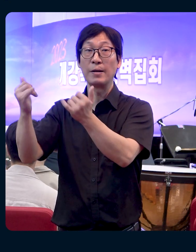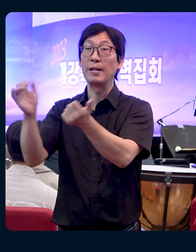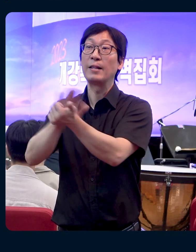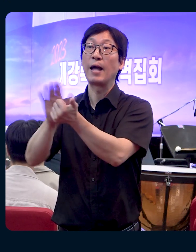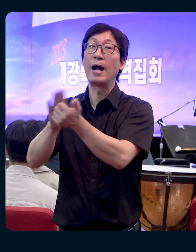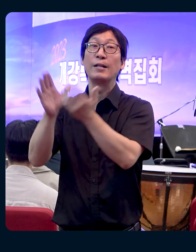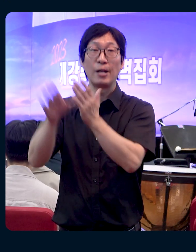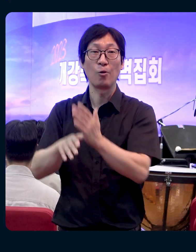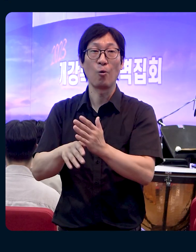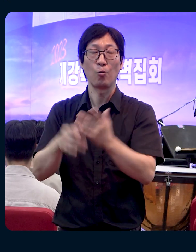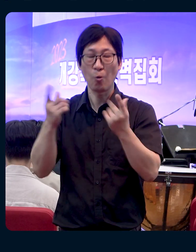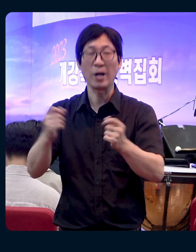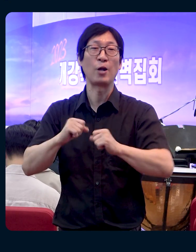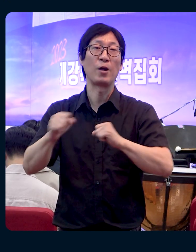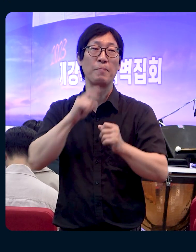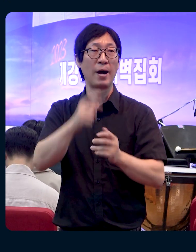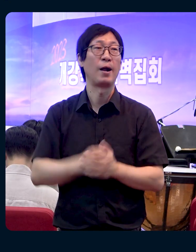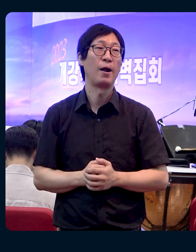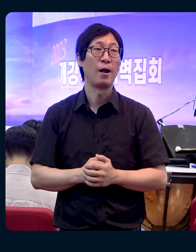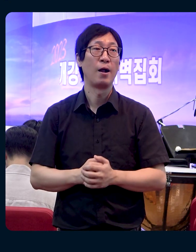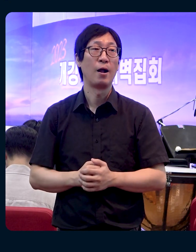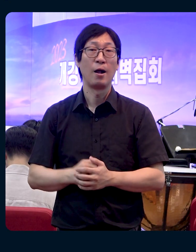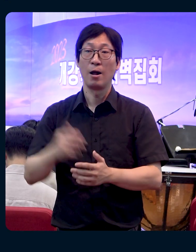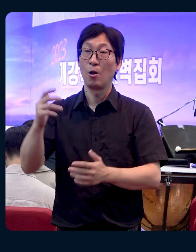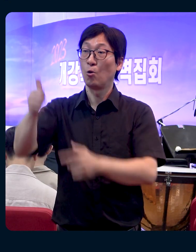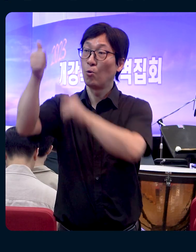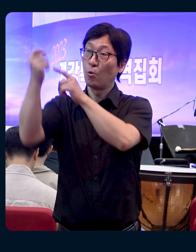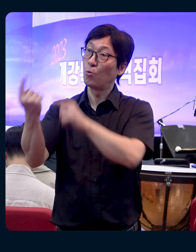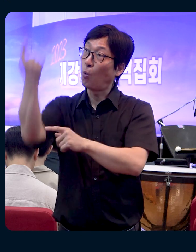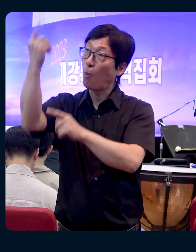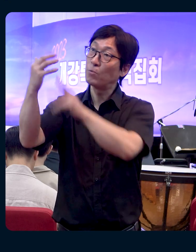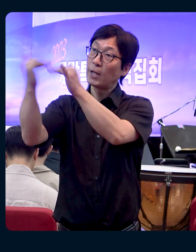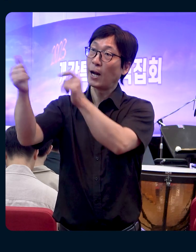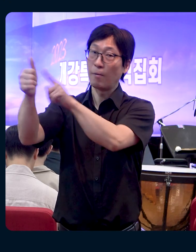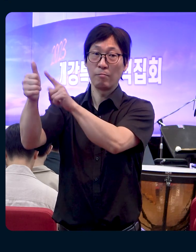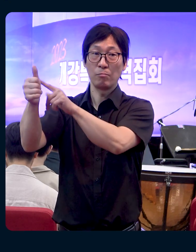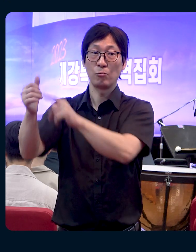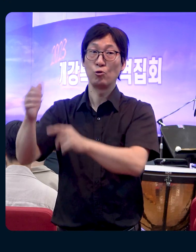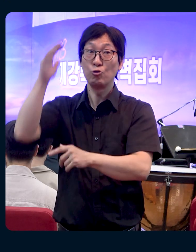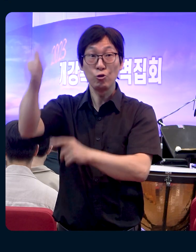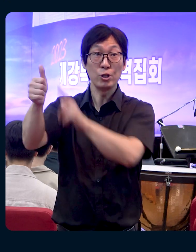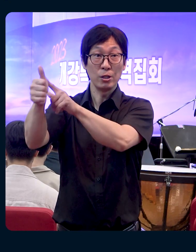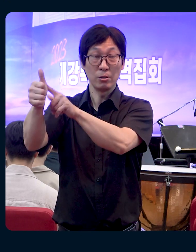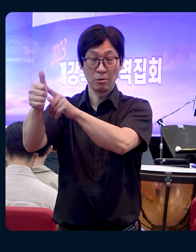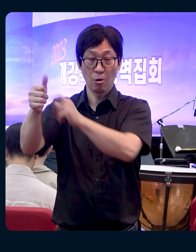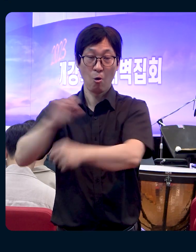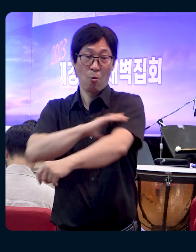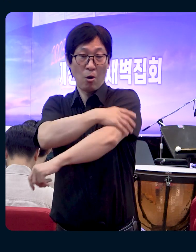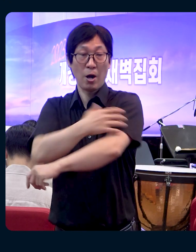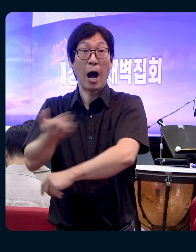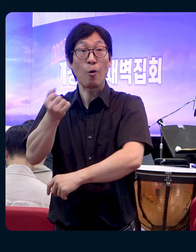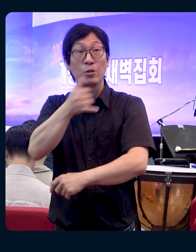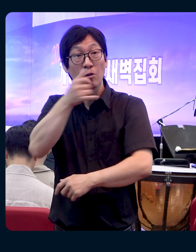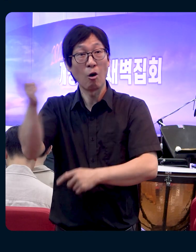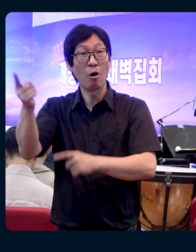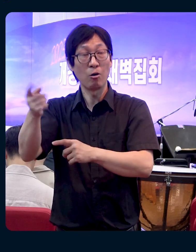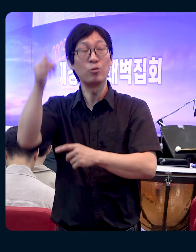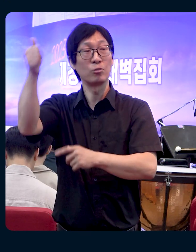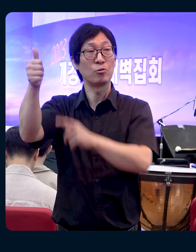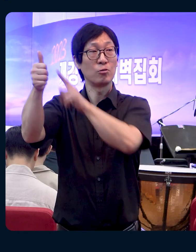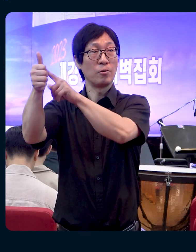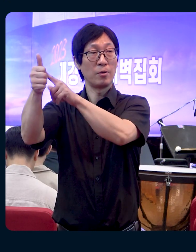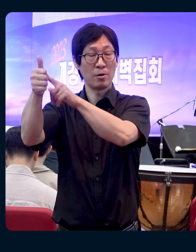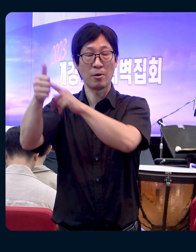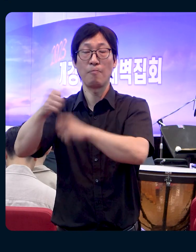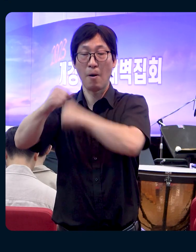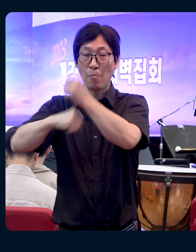상전, 자기 마음대로 할 수 있으니까 상전 아니겠어요? 자기 마음대로 휘두를 수 있는 권력을 갖고 있으니까 상전 아니겠어요?